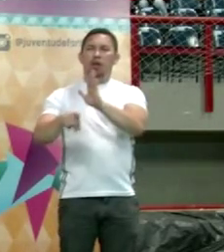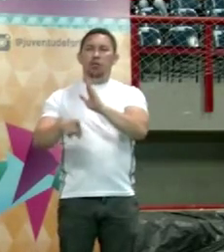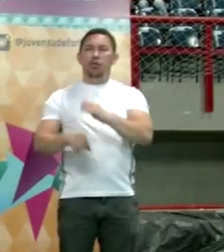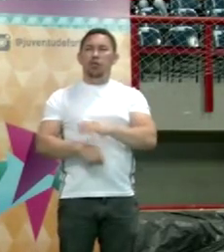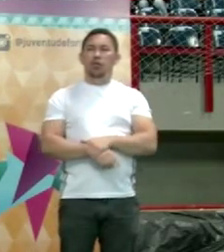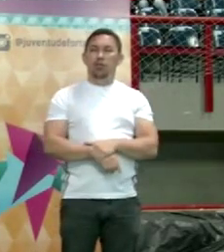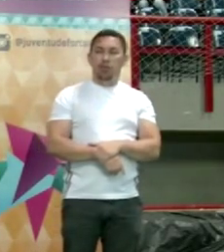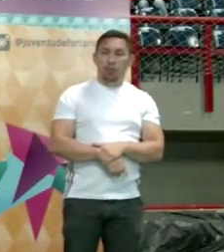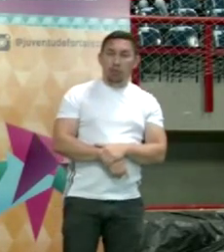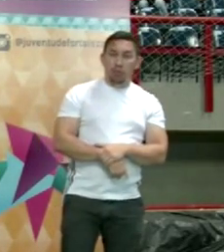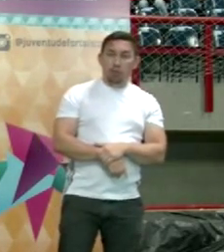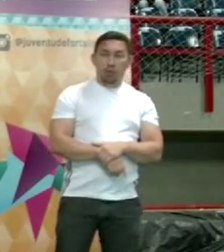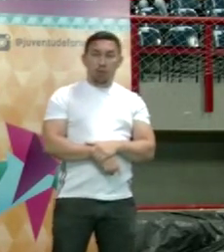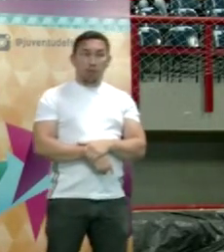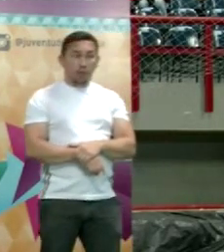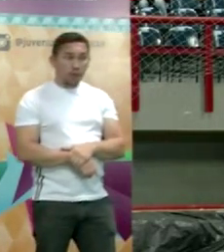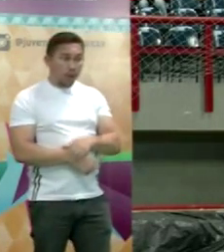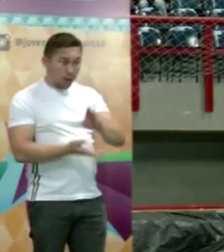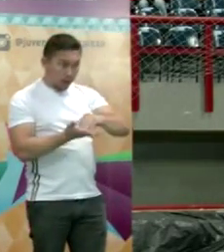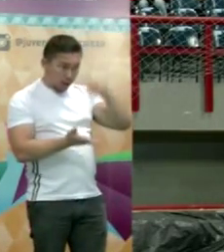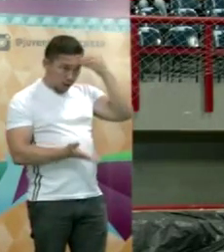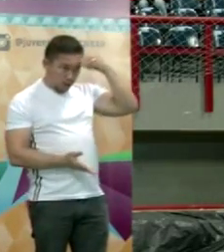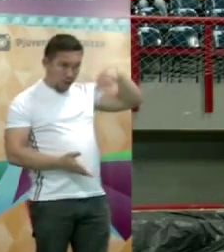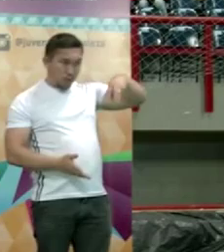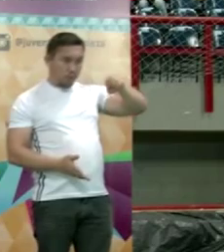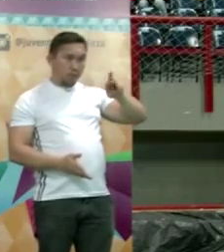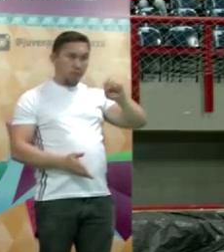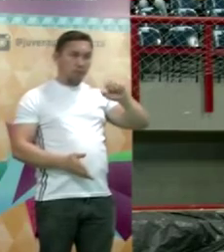outros. Essa doutrina dizia o quê?